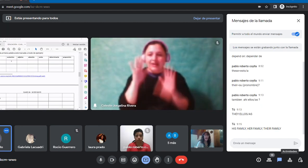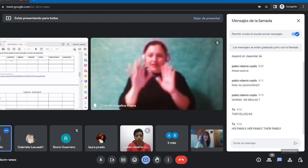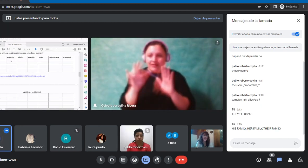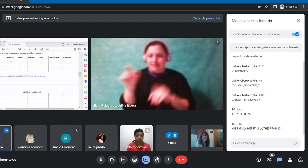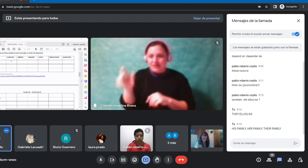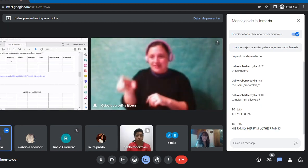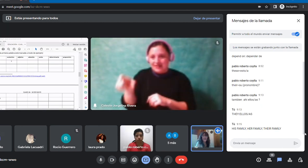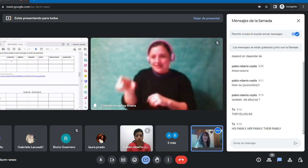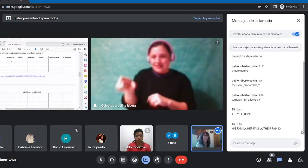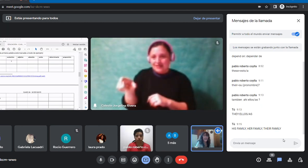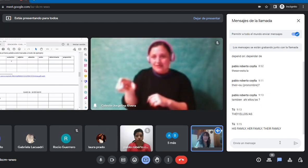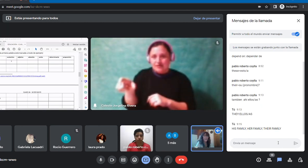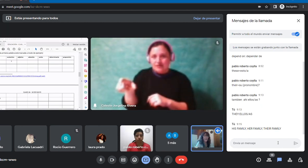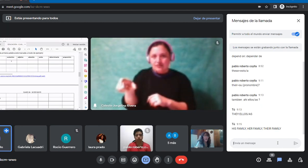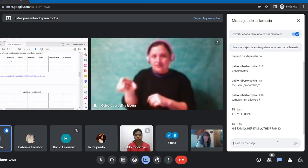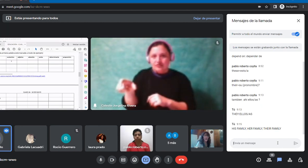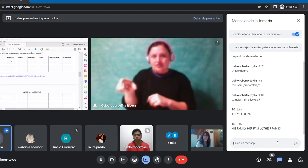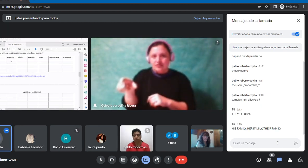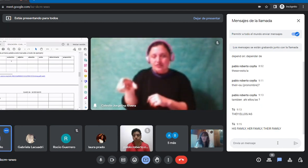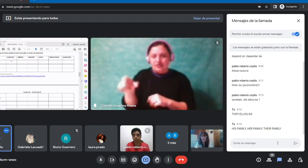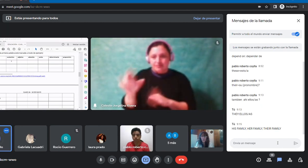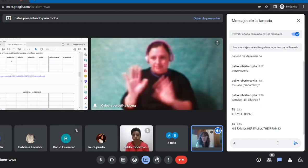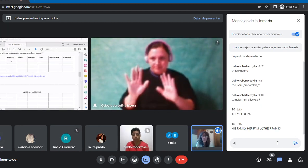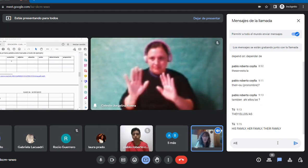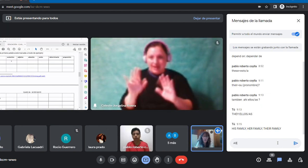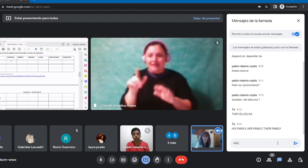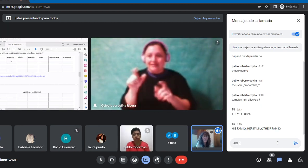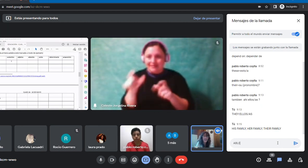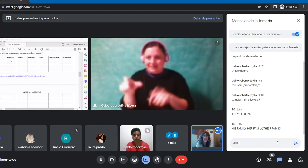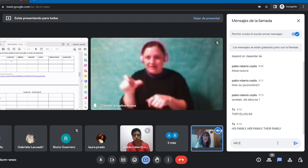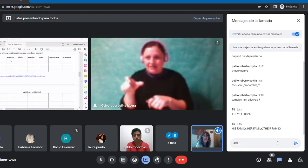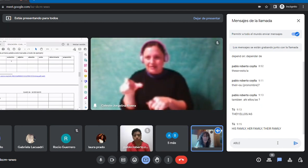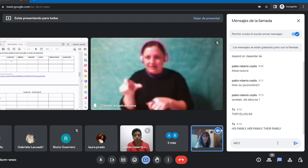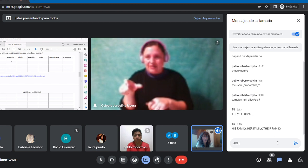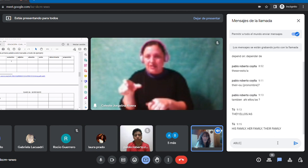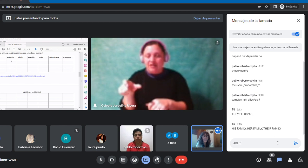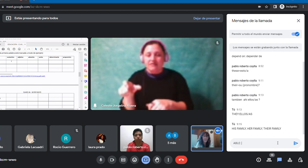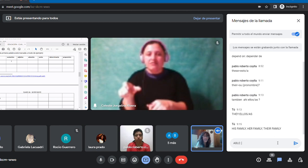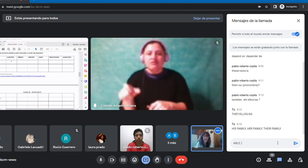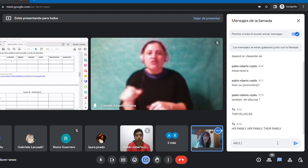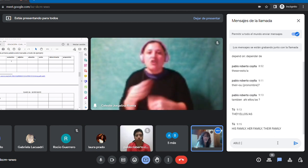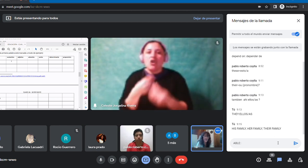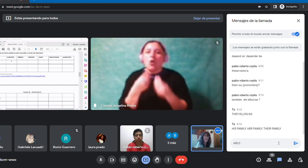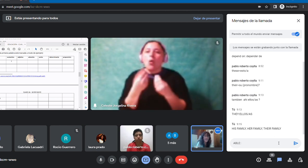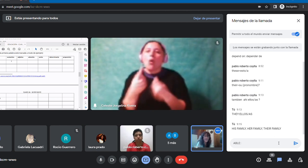Acá, es, acá les pongo, sería. Que también conocido, es able.